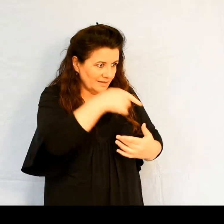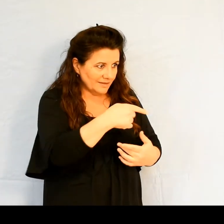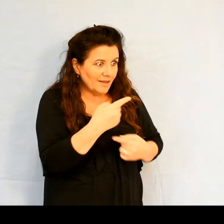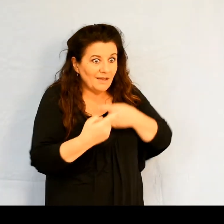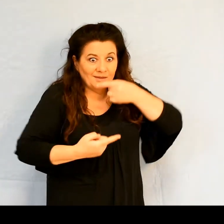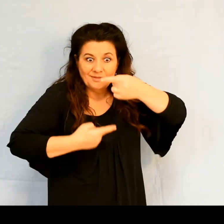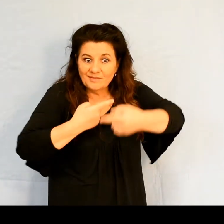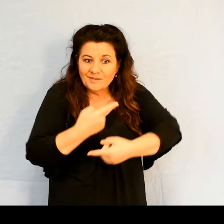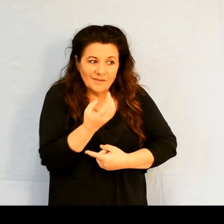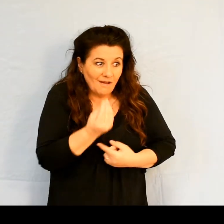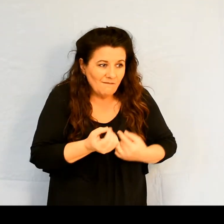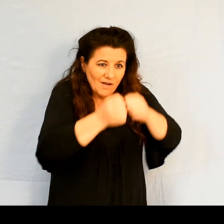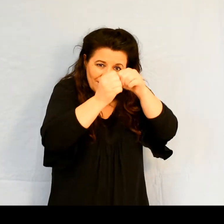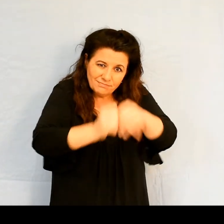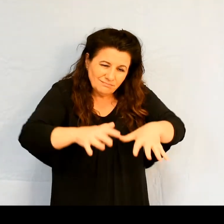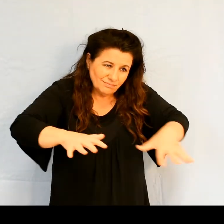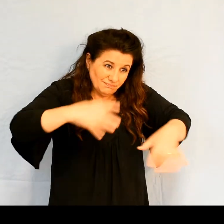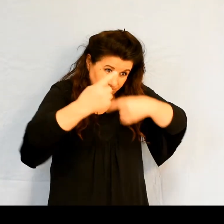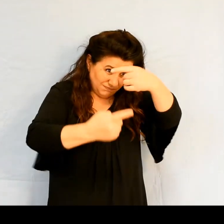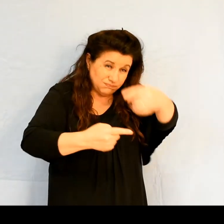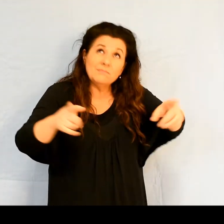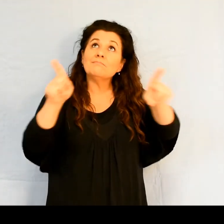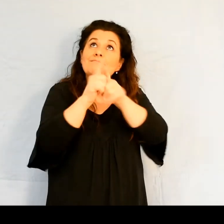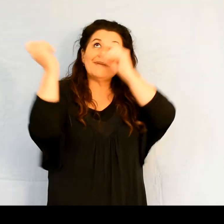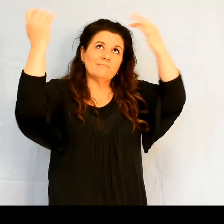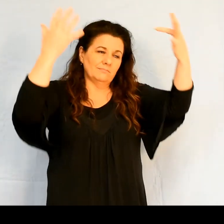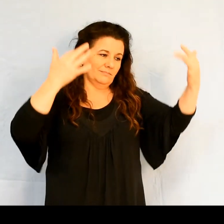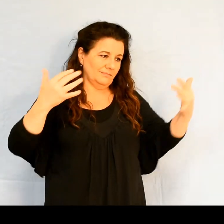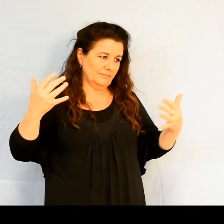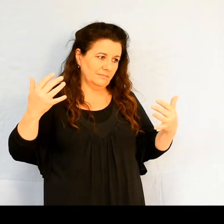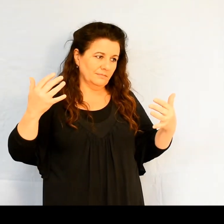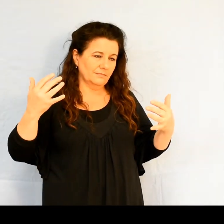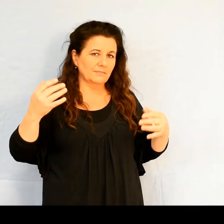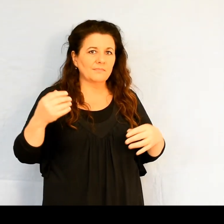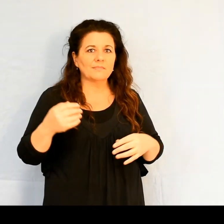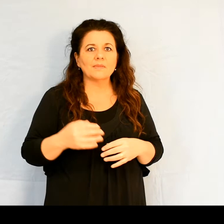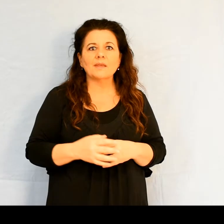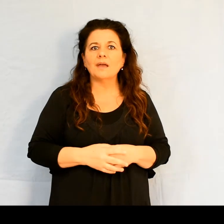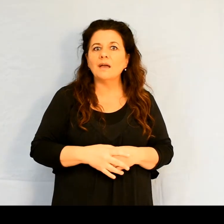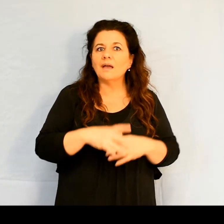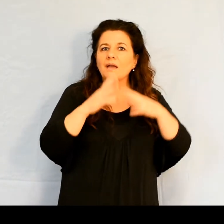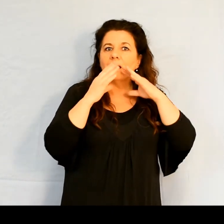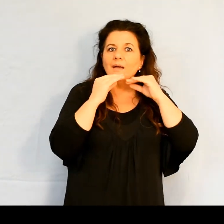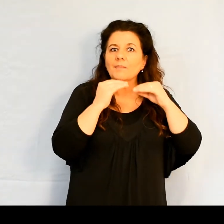Abraham eut foi dans le Seigneur, et le Seigneur estima qu'il était juste.